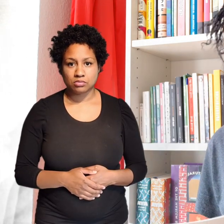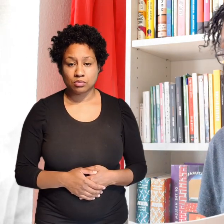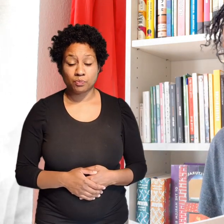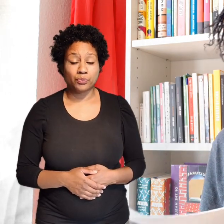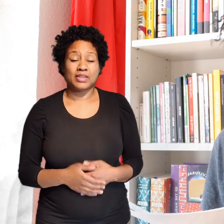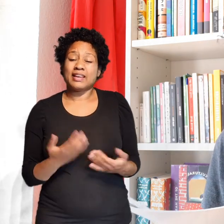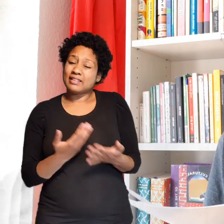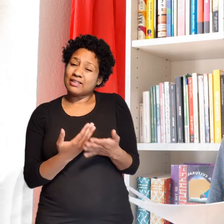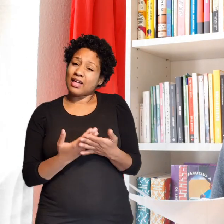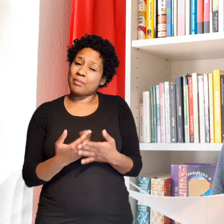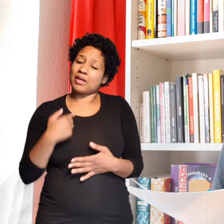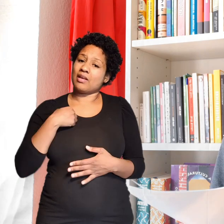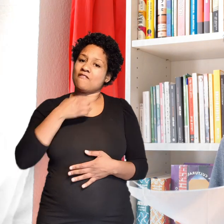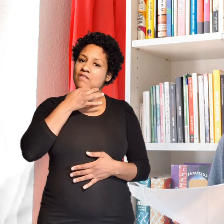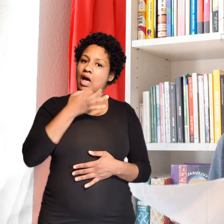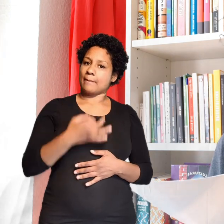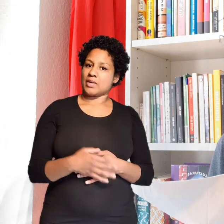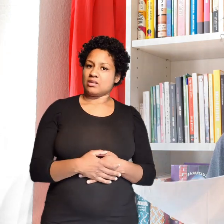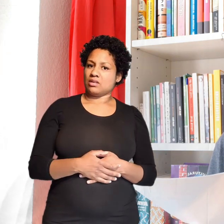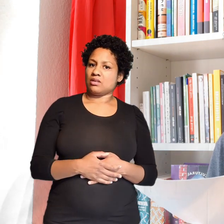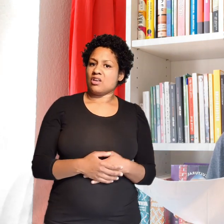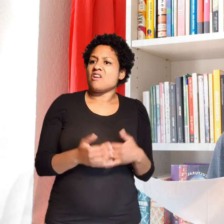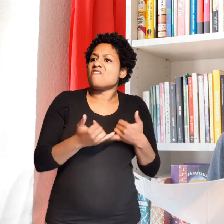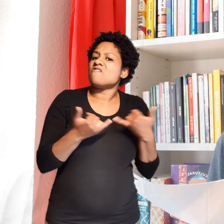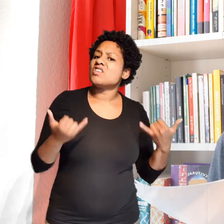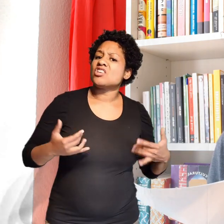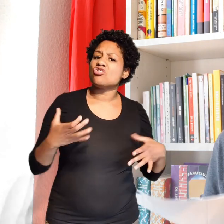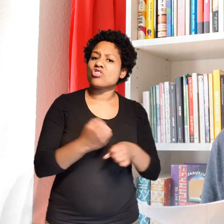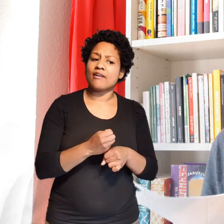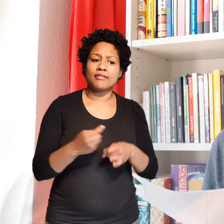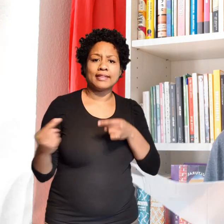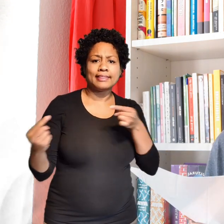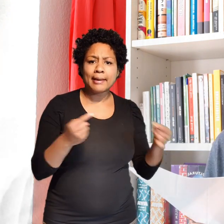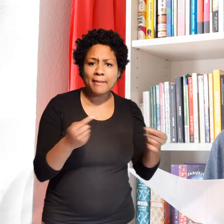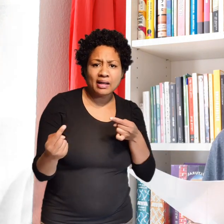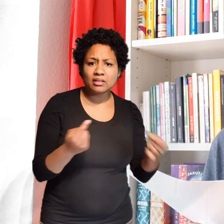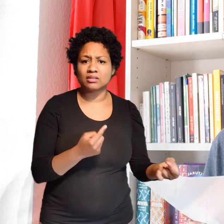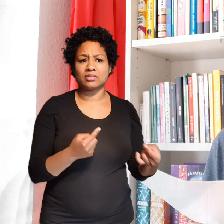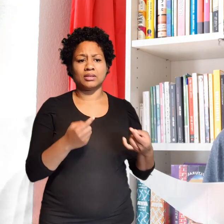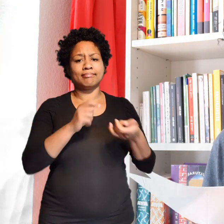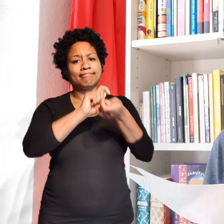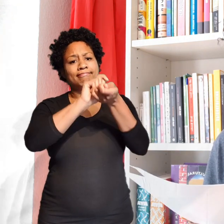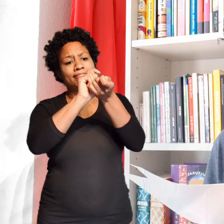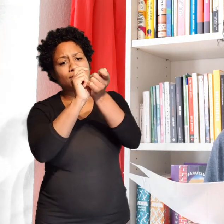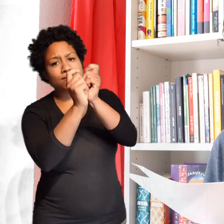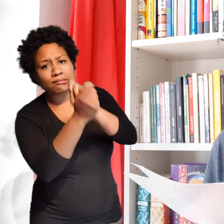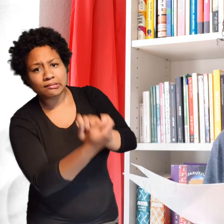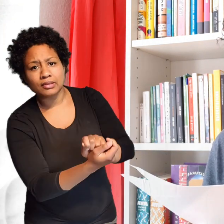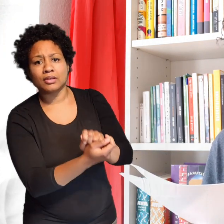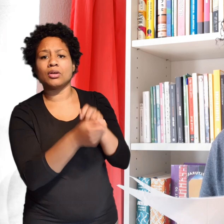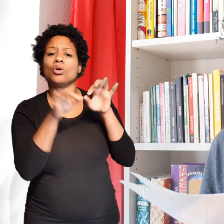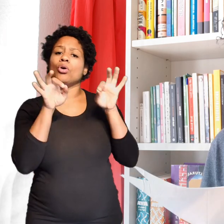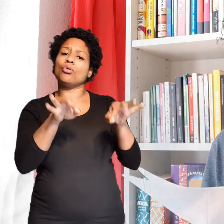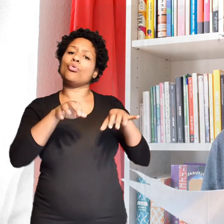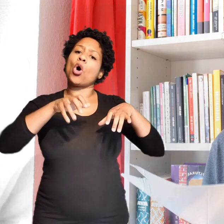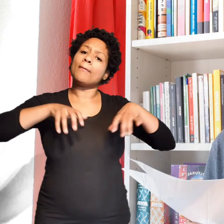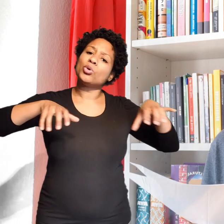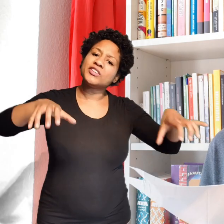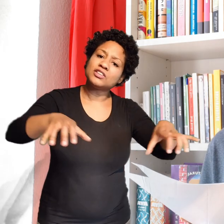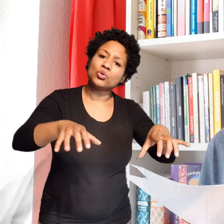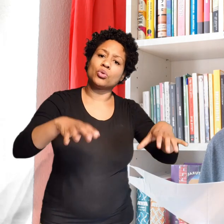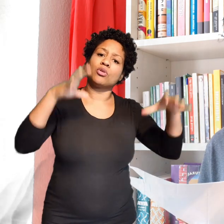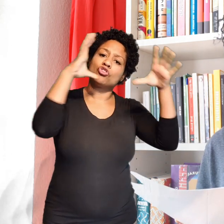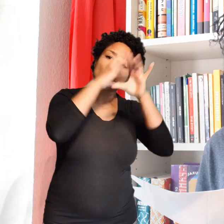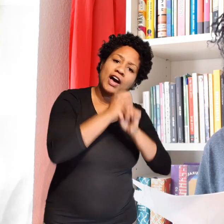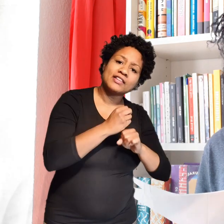mich, wie wir die Art der Debattenführung verändern können, um Platz für die Positionen schwarzer, jüdischer